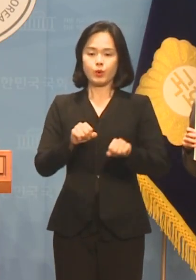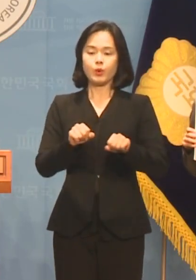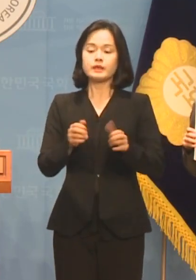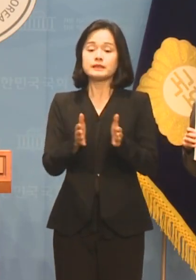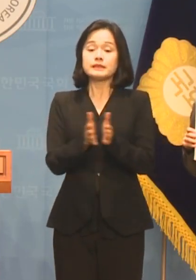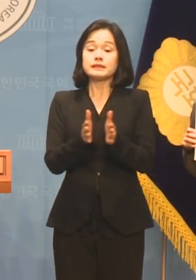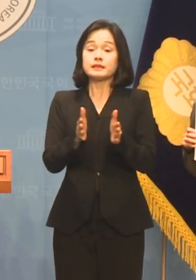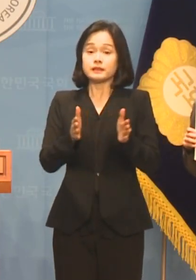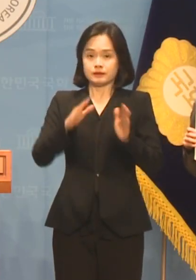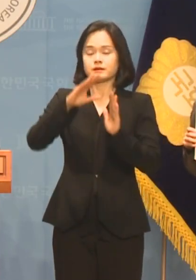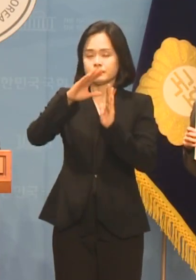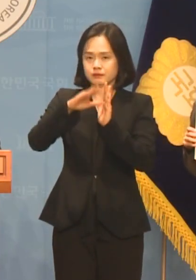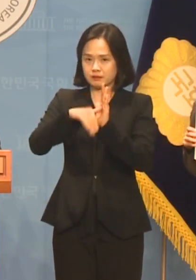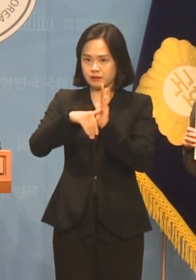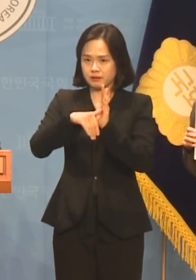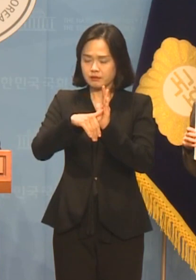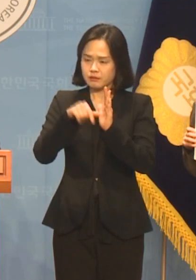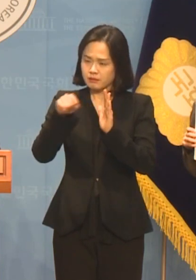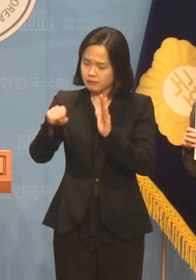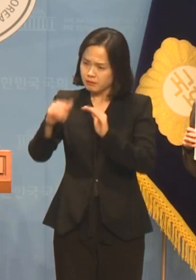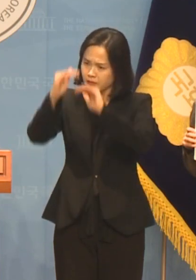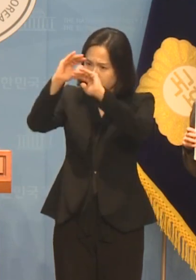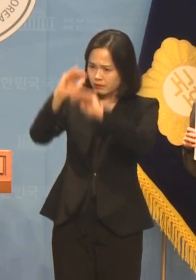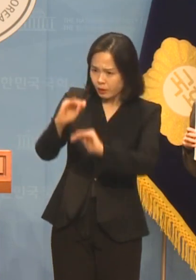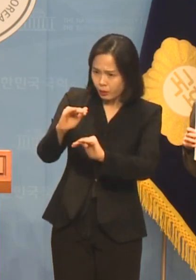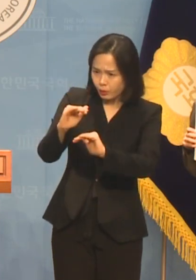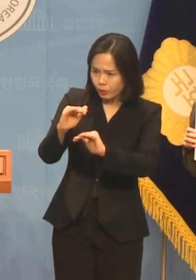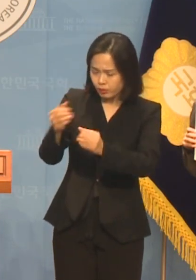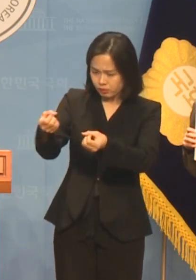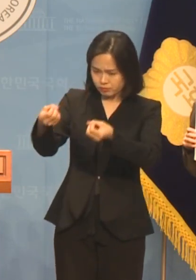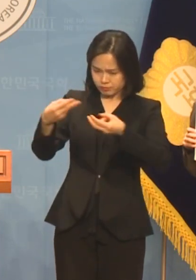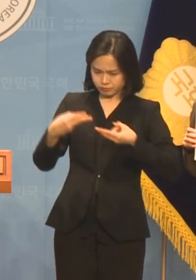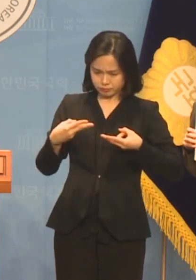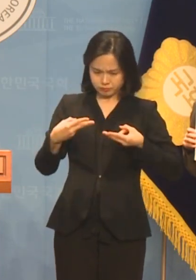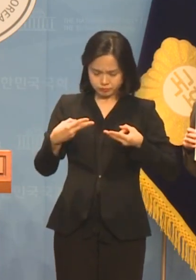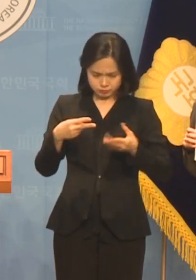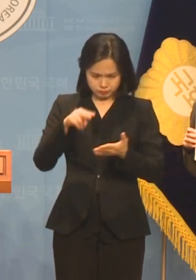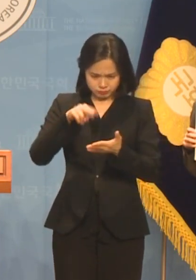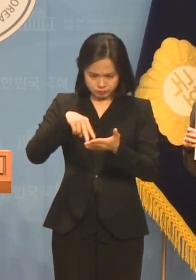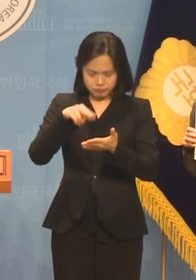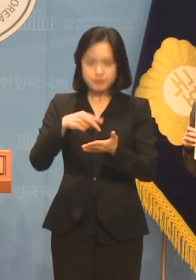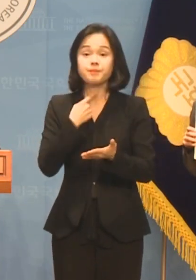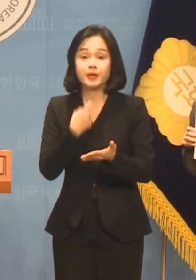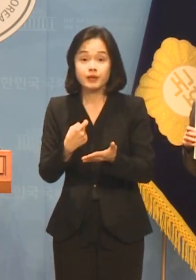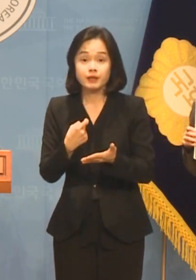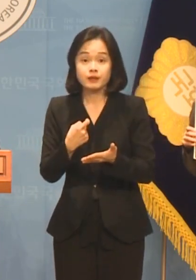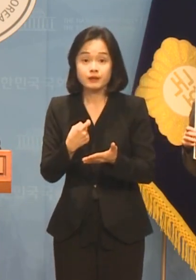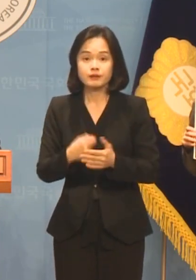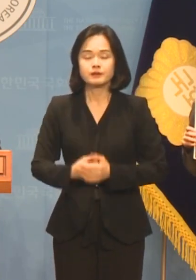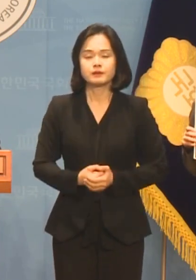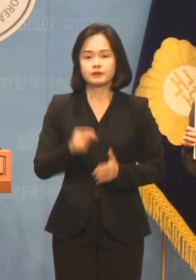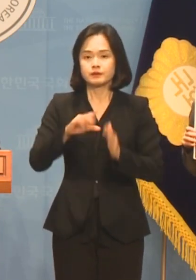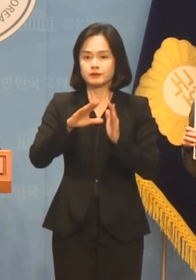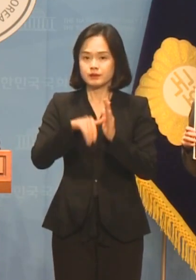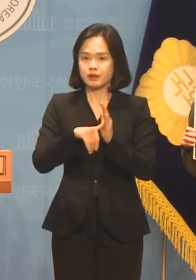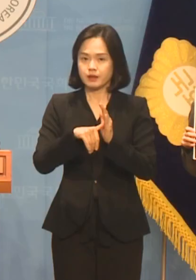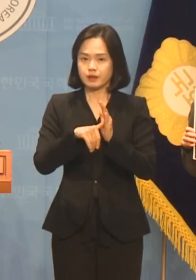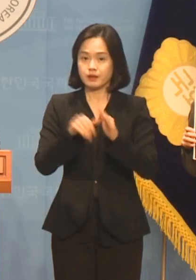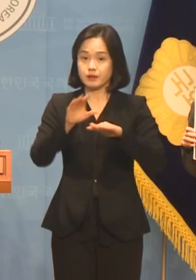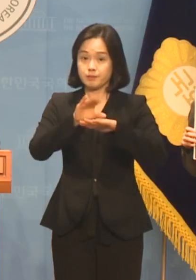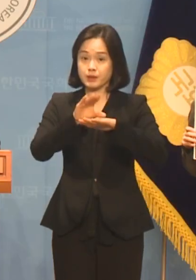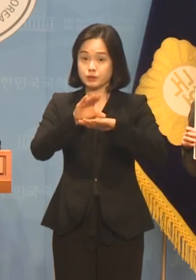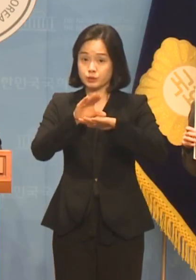내용이 저에게 왔고 언론인들이 당시에 그것이 알고 싶다 PD셨던 것 같고요. 오셔서 김신혜